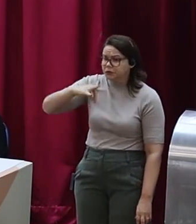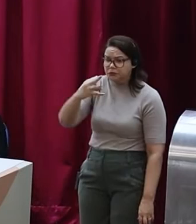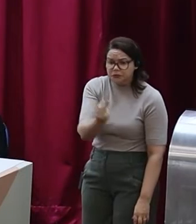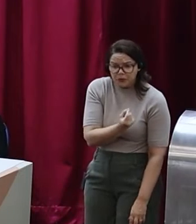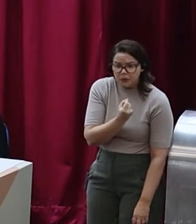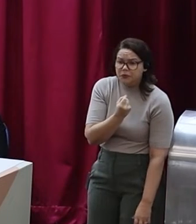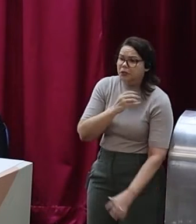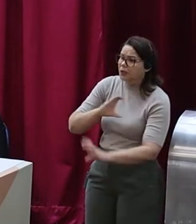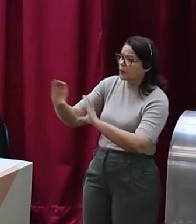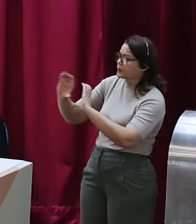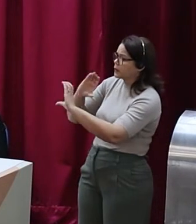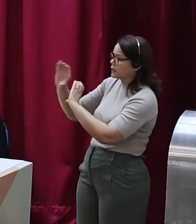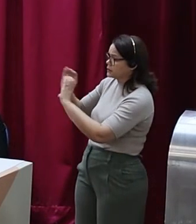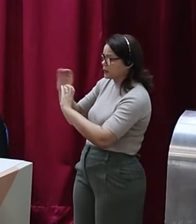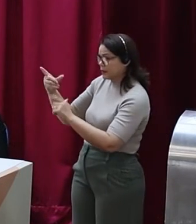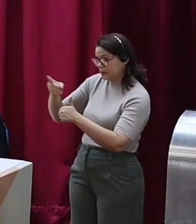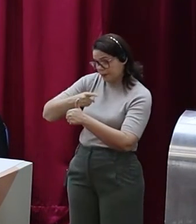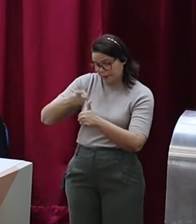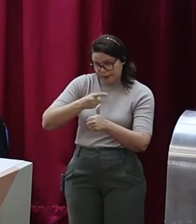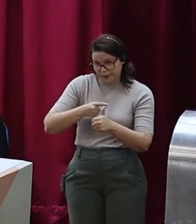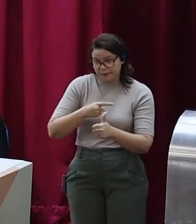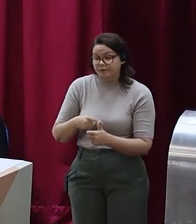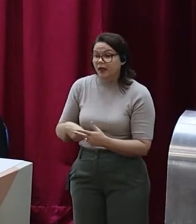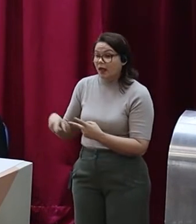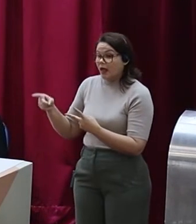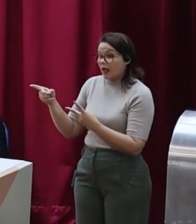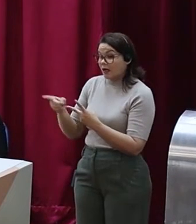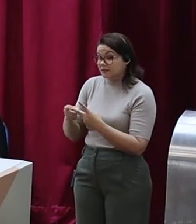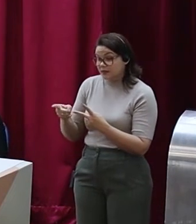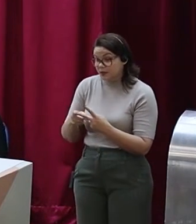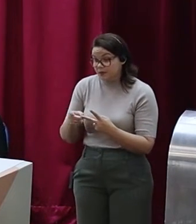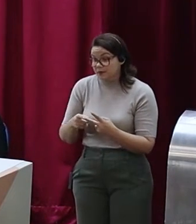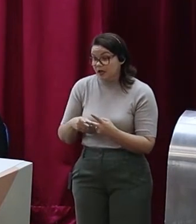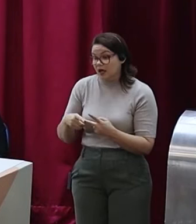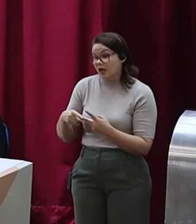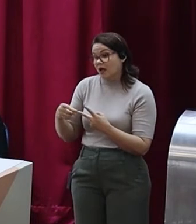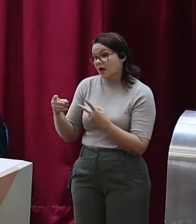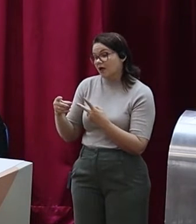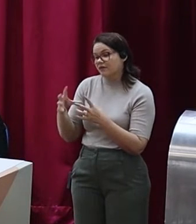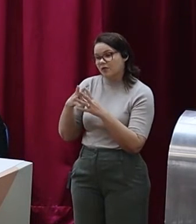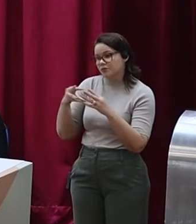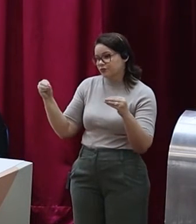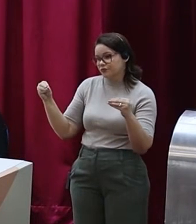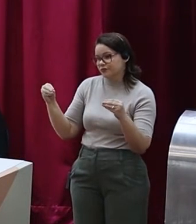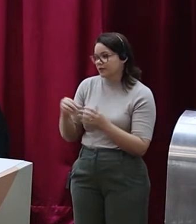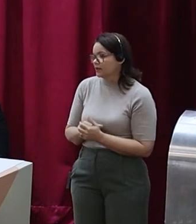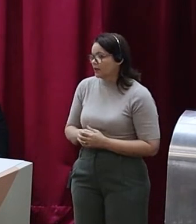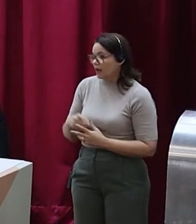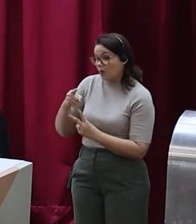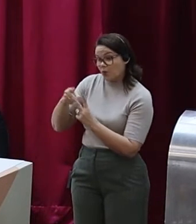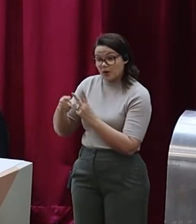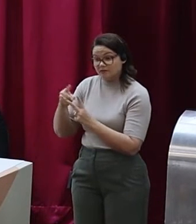es la primera. El segundo, desaparece una de ellas. Entonces, nuestra lucha es